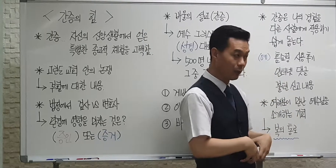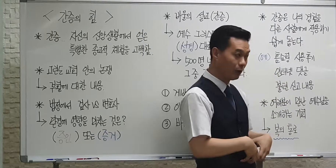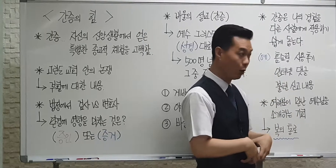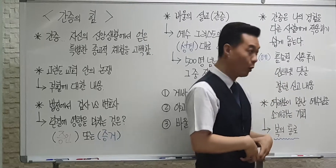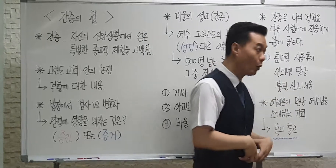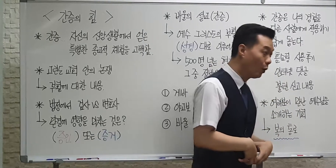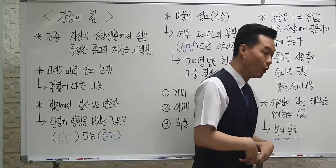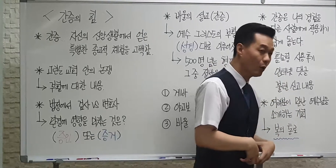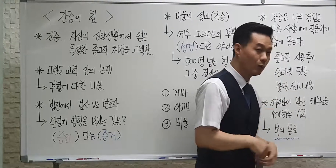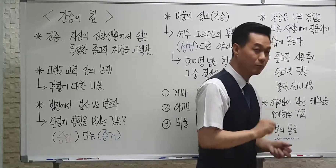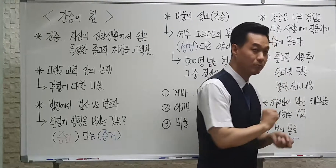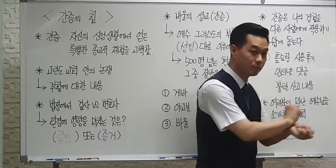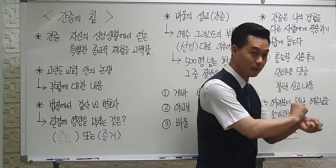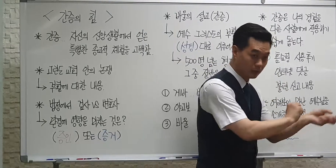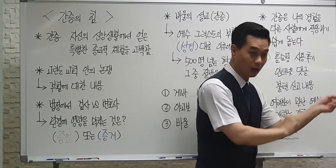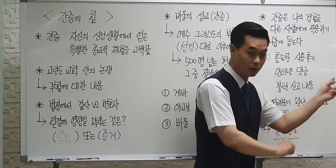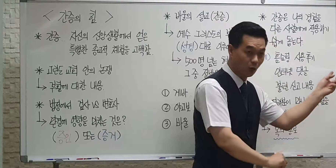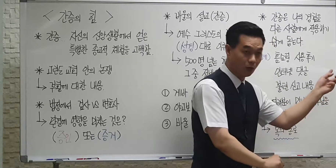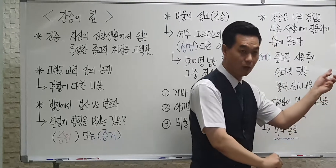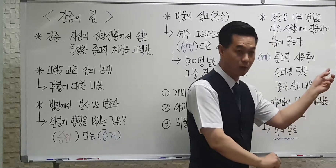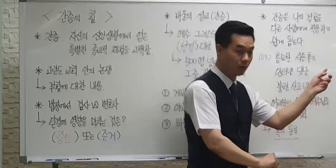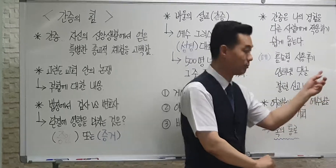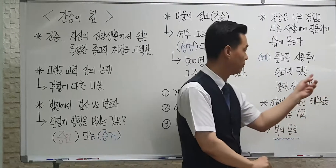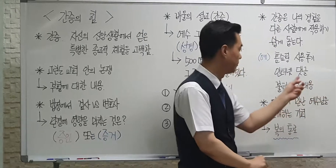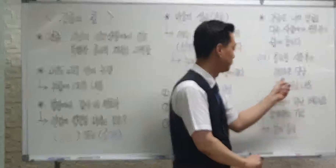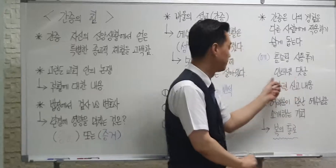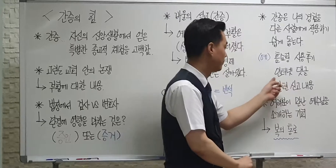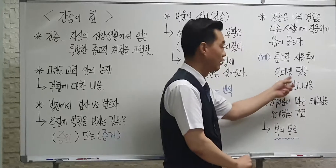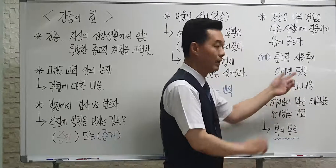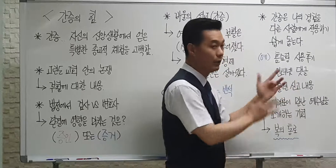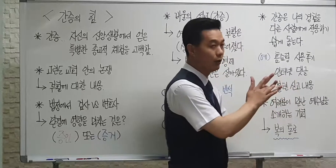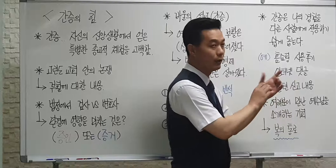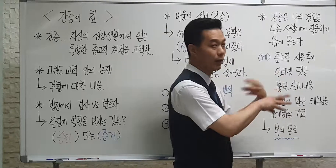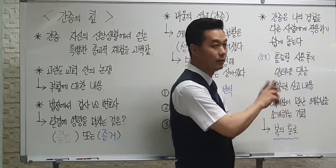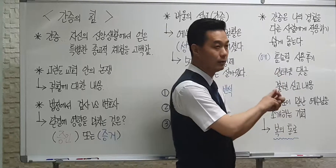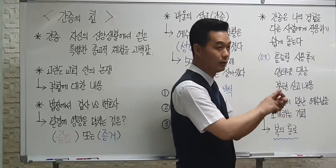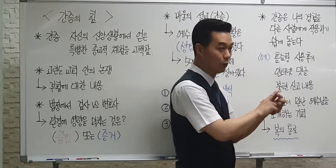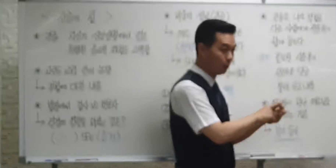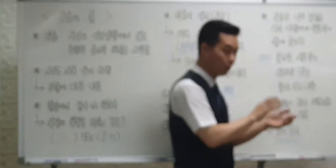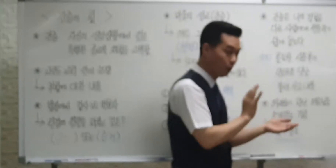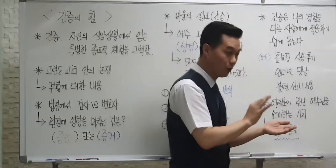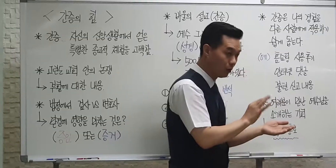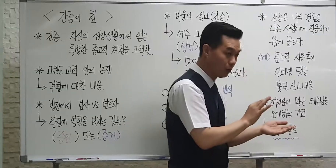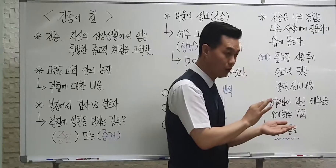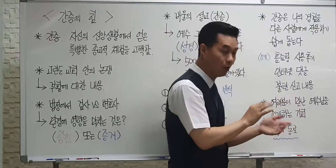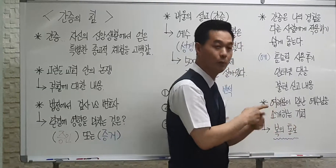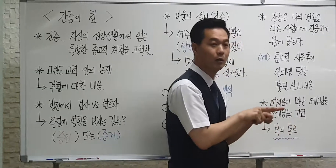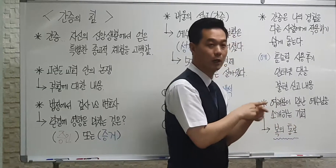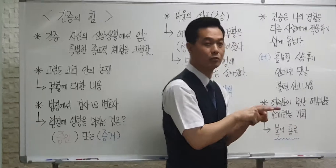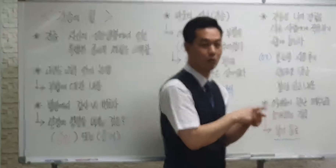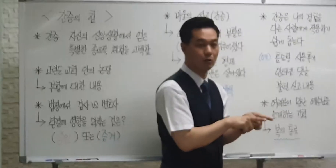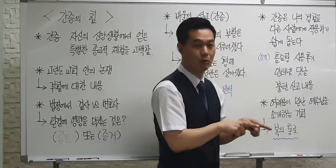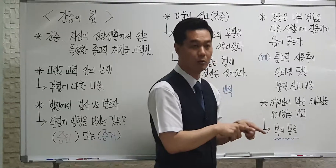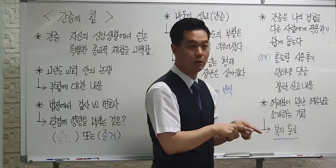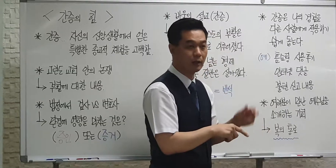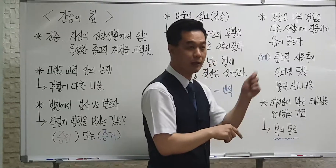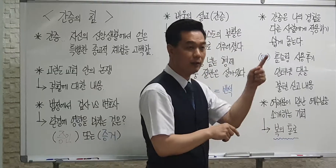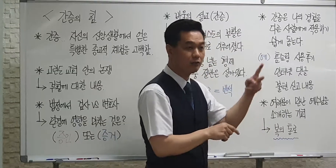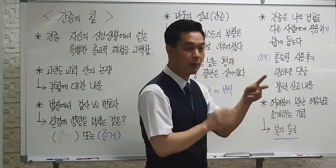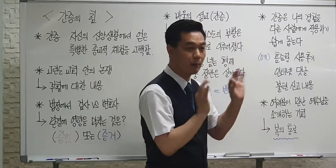사람이 생각하죠. 인터넷 댓글도 보고 평을 하죠. 근데 한두 개만